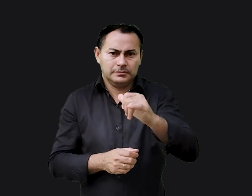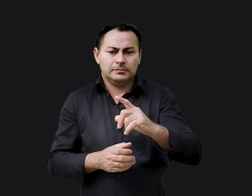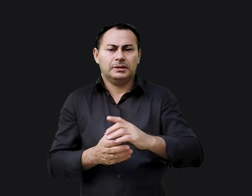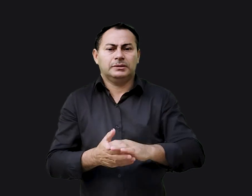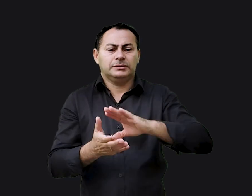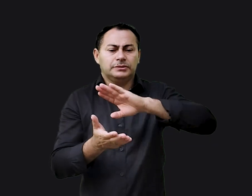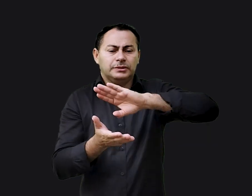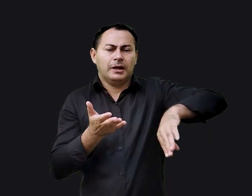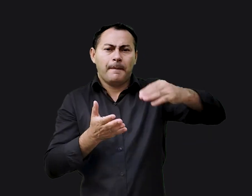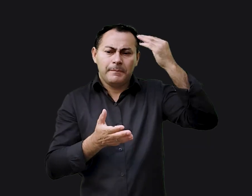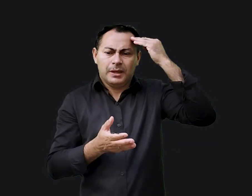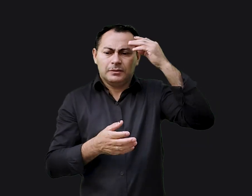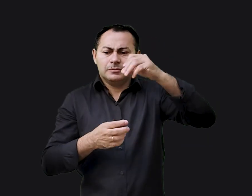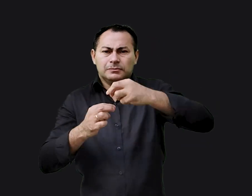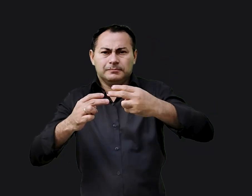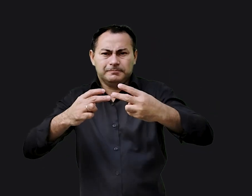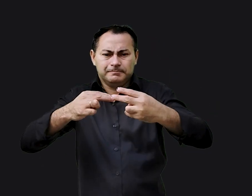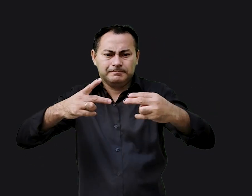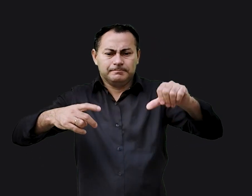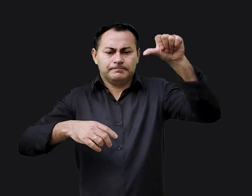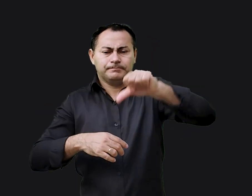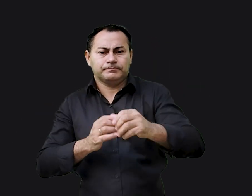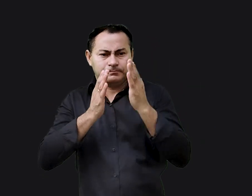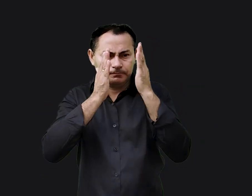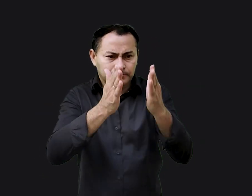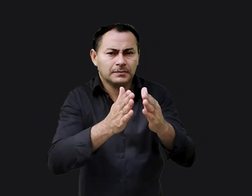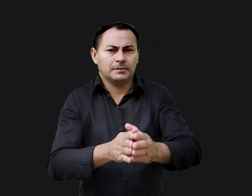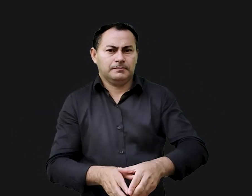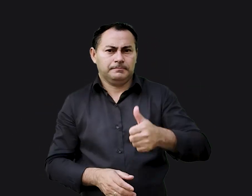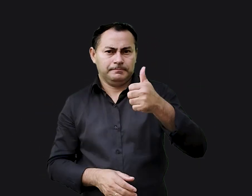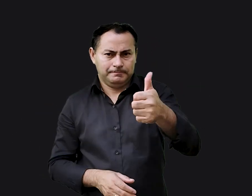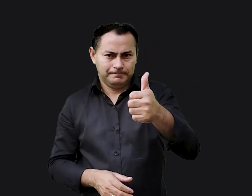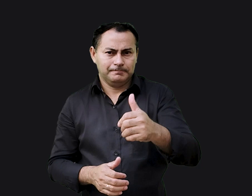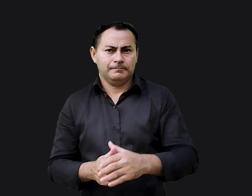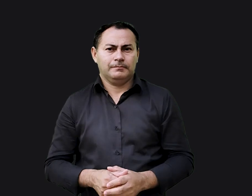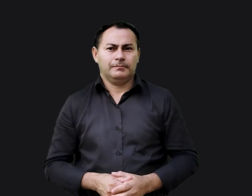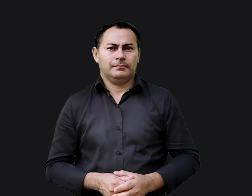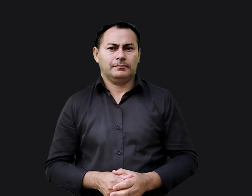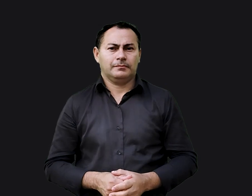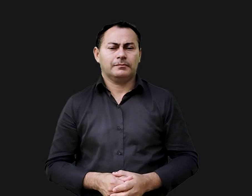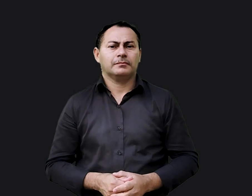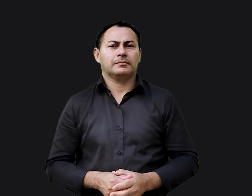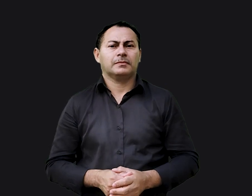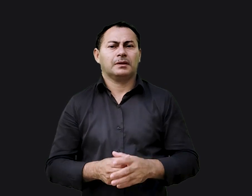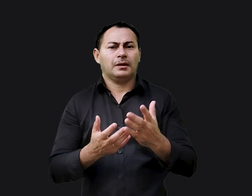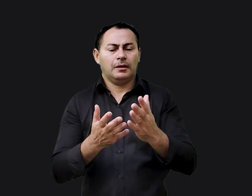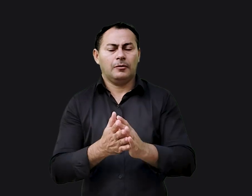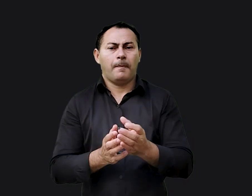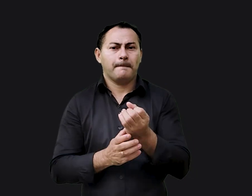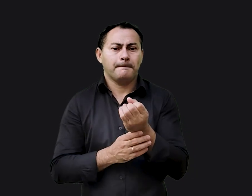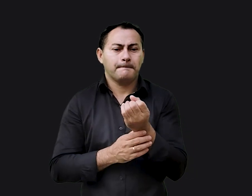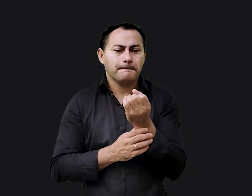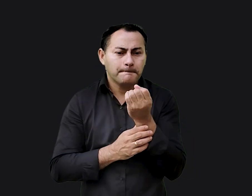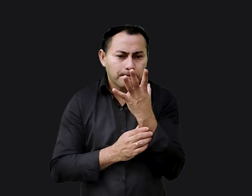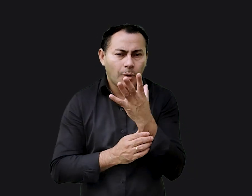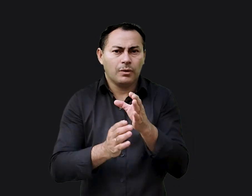automaticamente tirar sua mente dos pontos negativos e focá-la nos positivos Esse é um bom